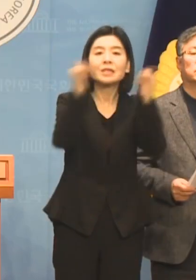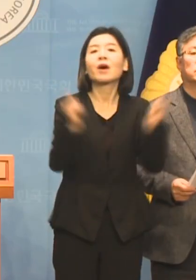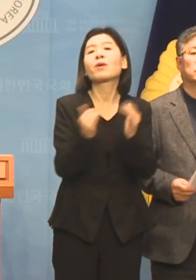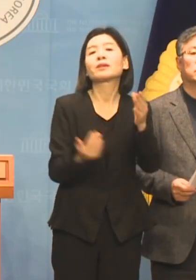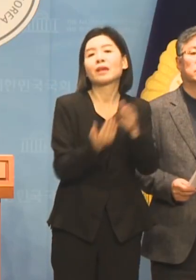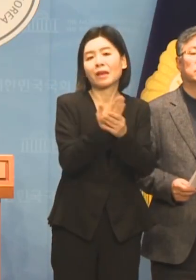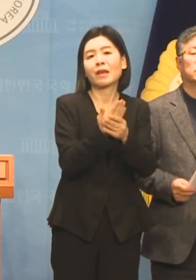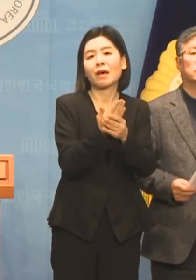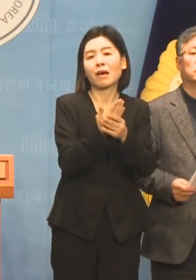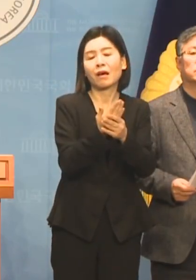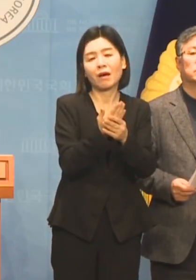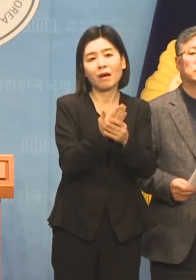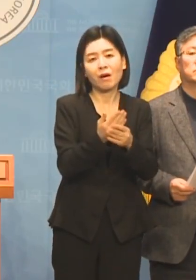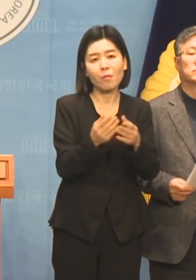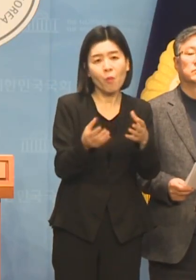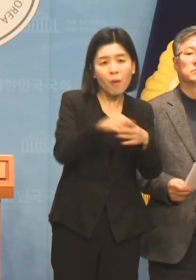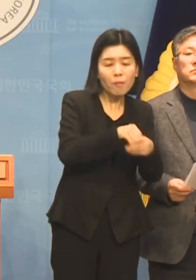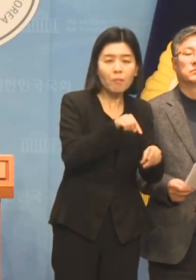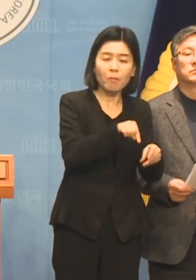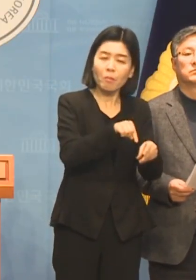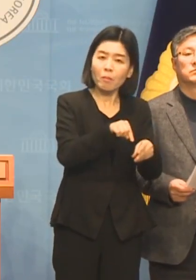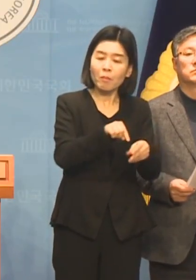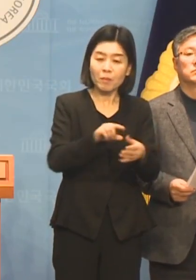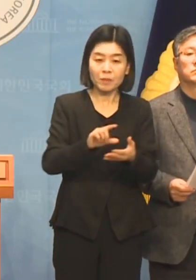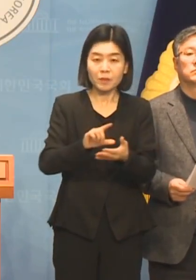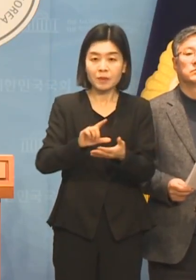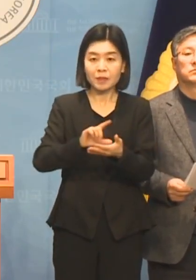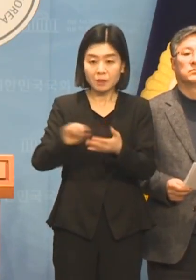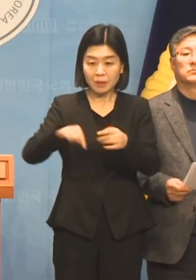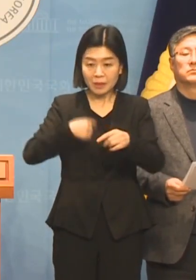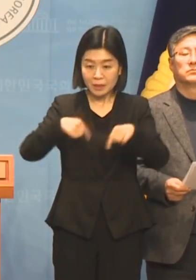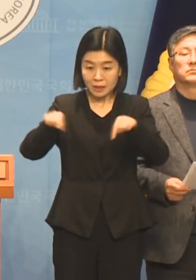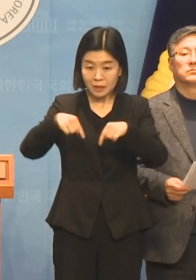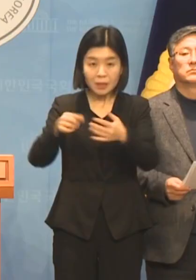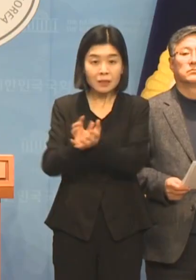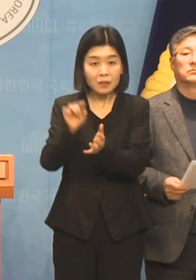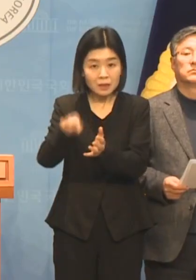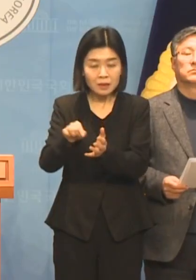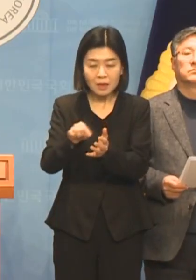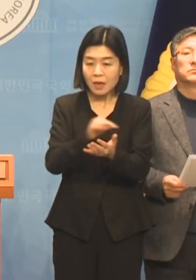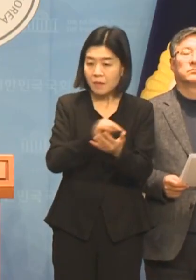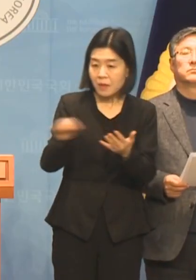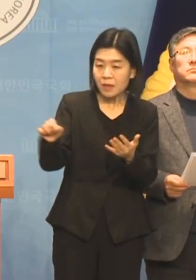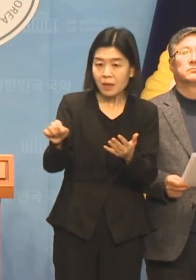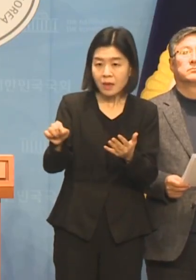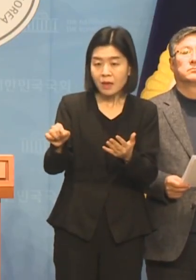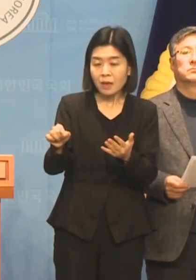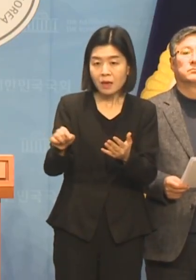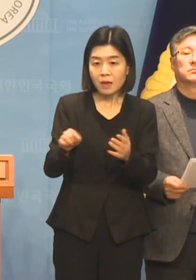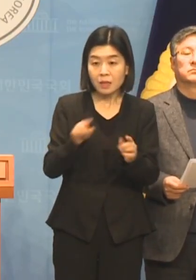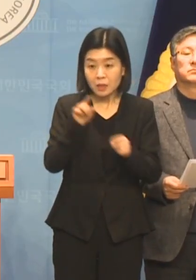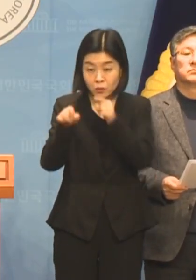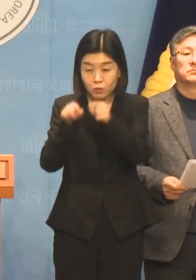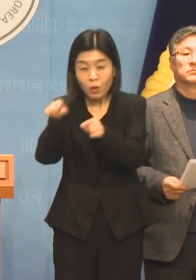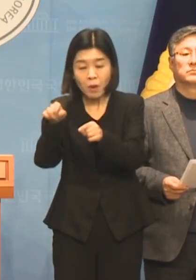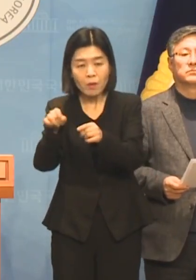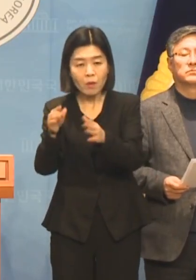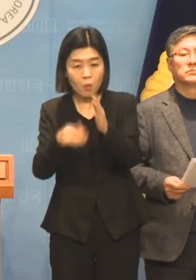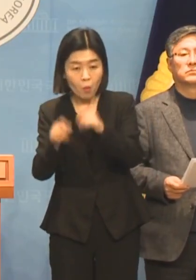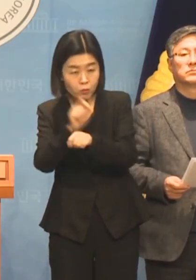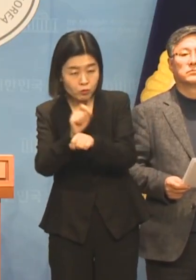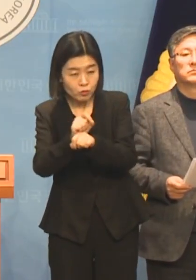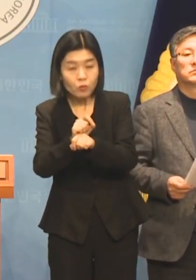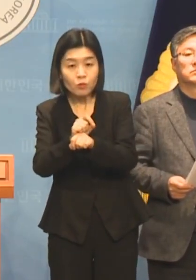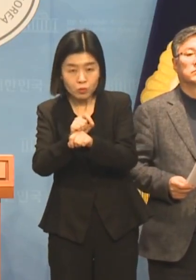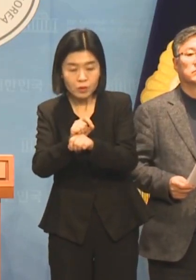있다 보니 지자체에서 피해자들의 신고를 받고 지자체에서 공무원들이 현장을